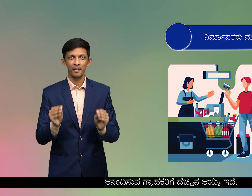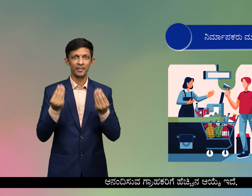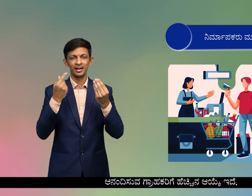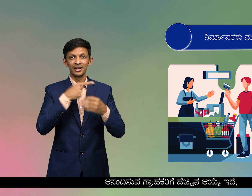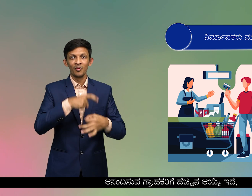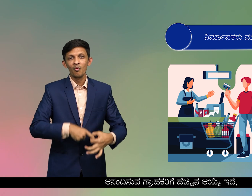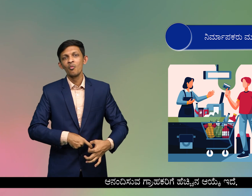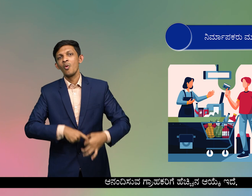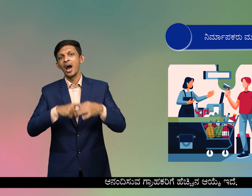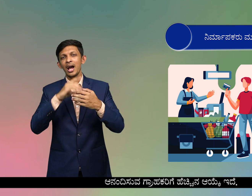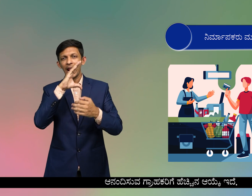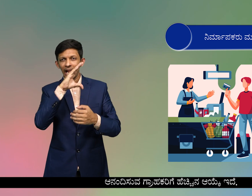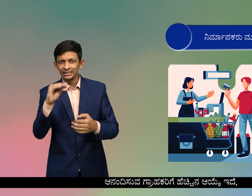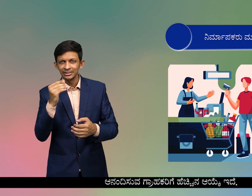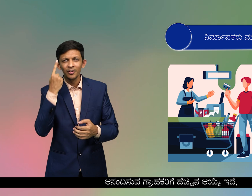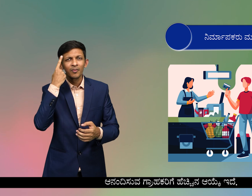ಇದೆ.